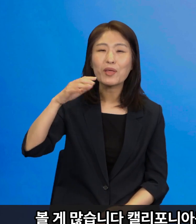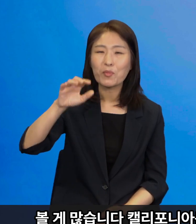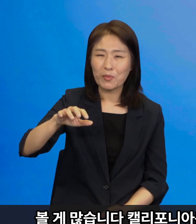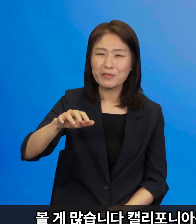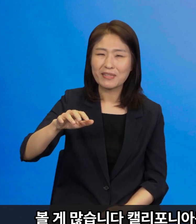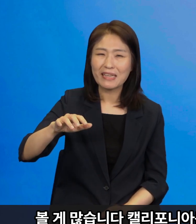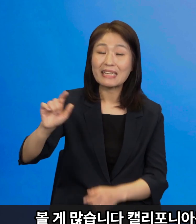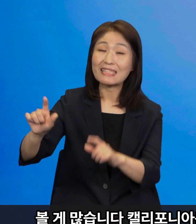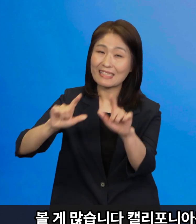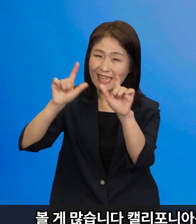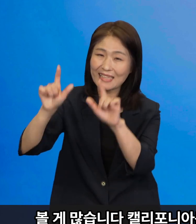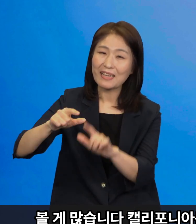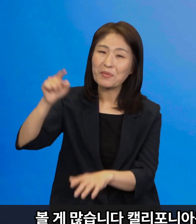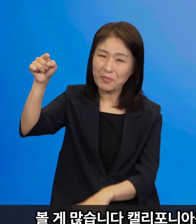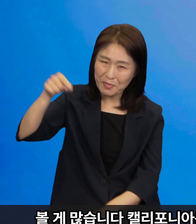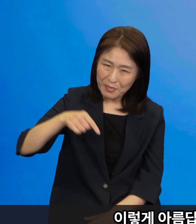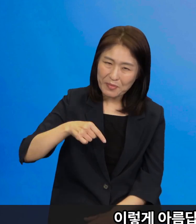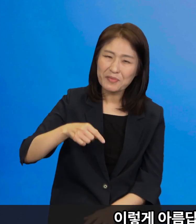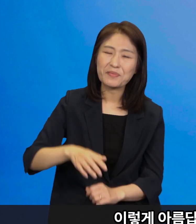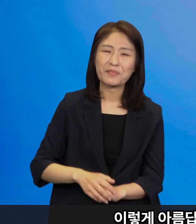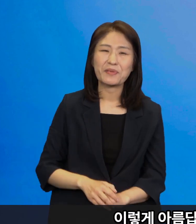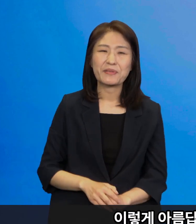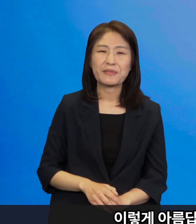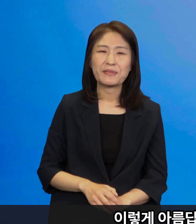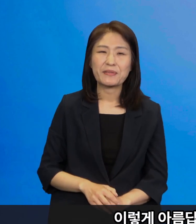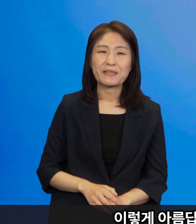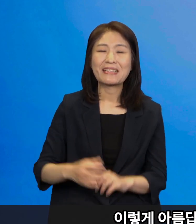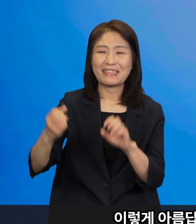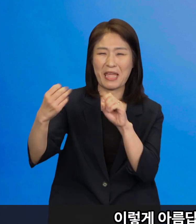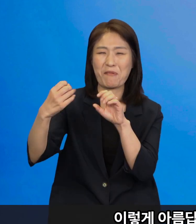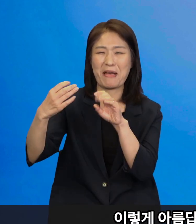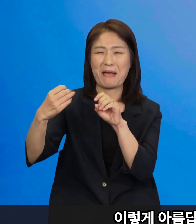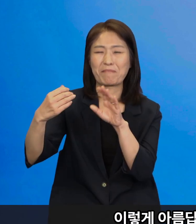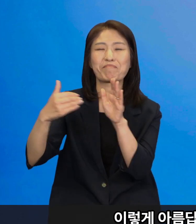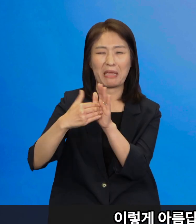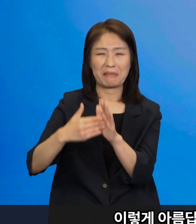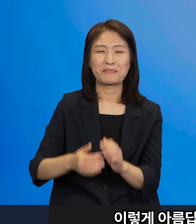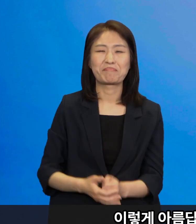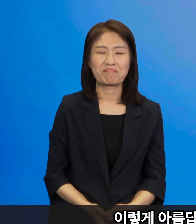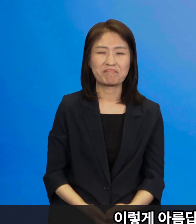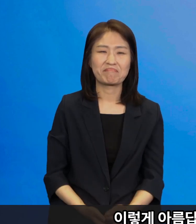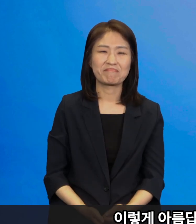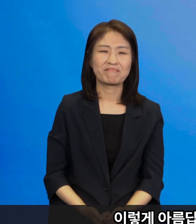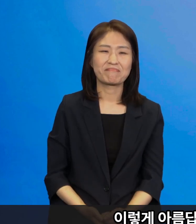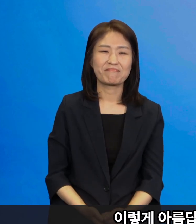살다가 오셨네요. 이렇게 아름답게 대화를 마무리했습니다.